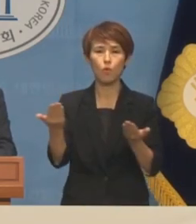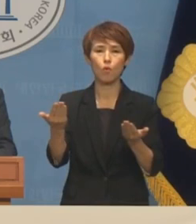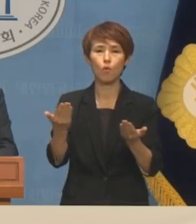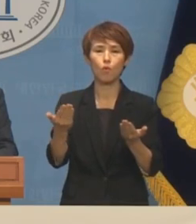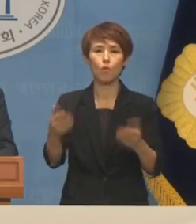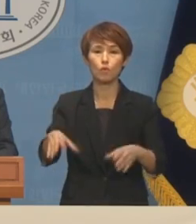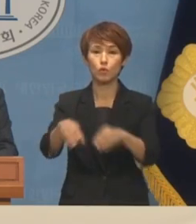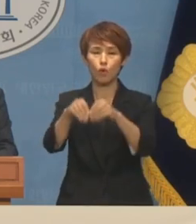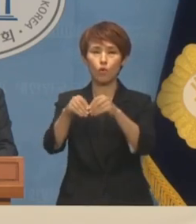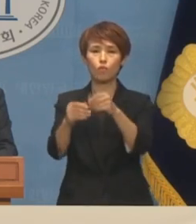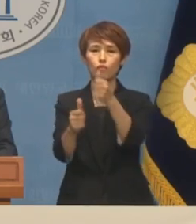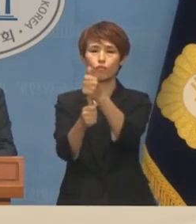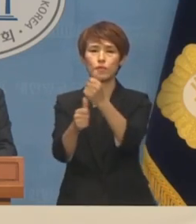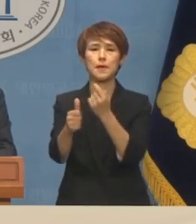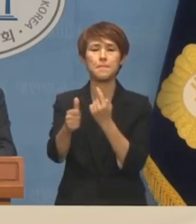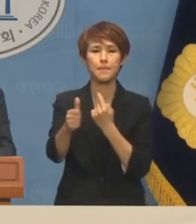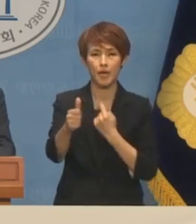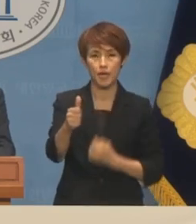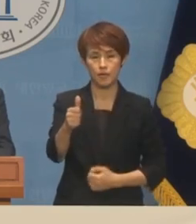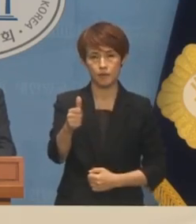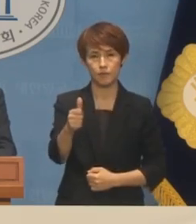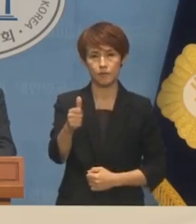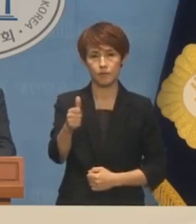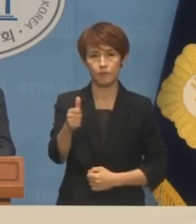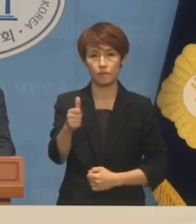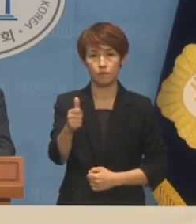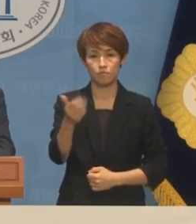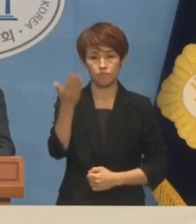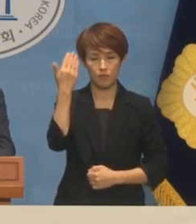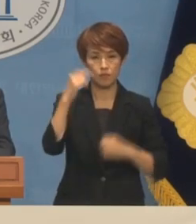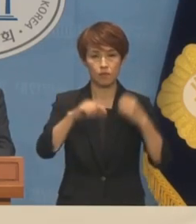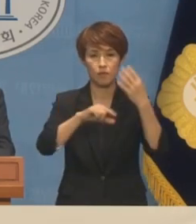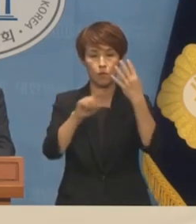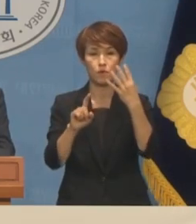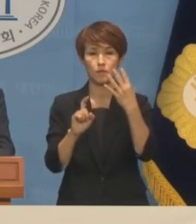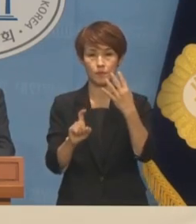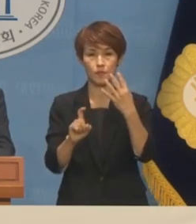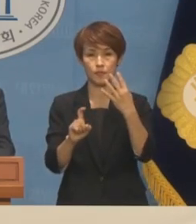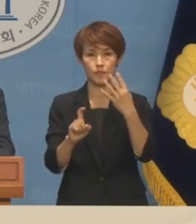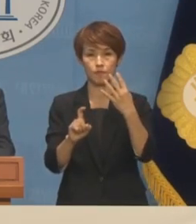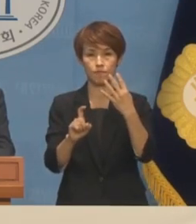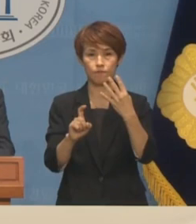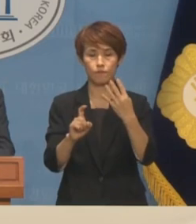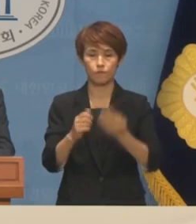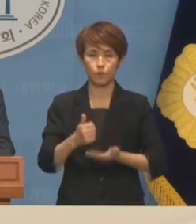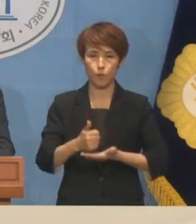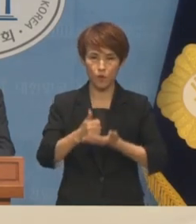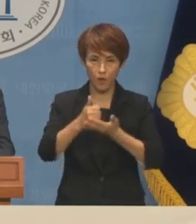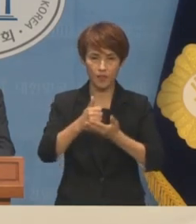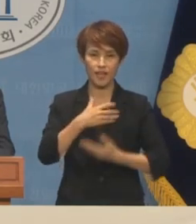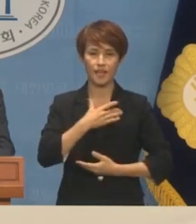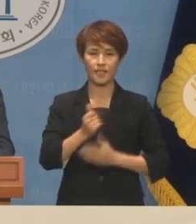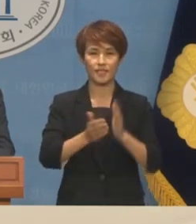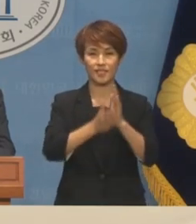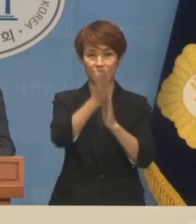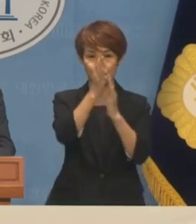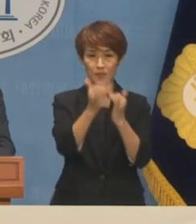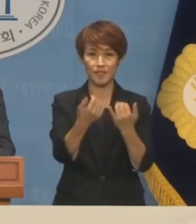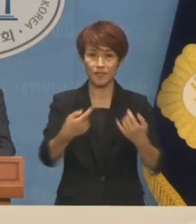부위원장도 역임했습니다. 그리고 지난 4월 10일 존경하고 사랑하는 안산